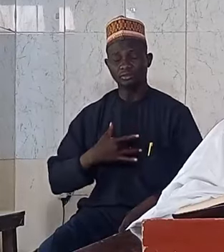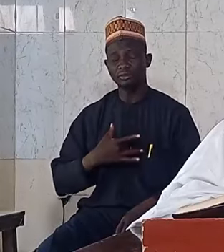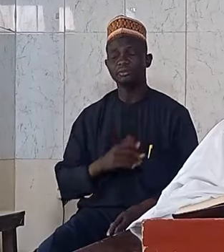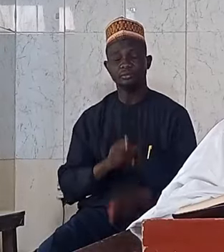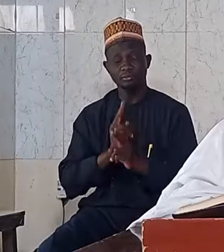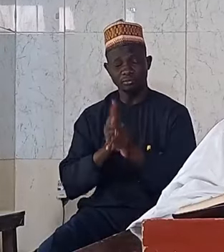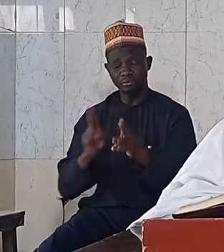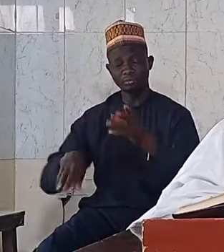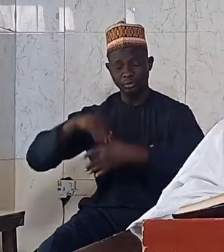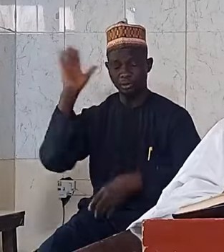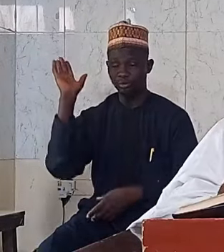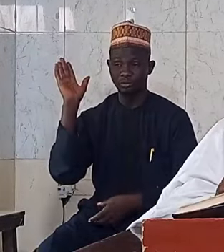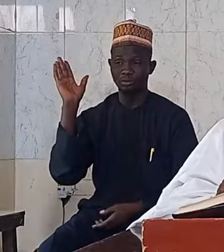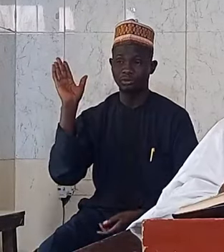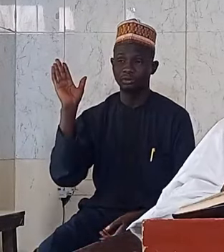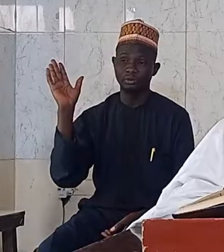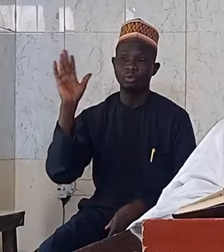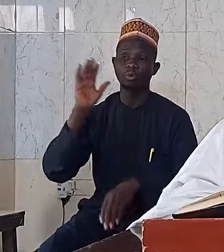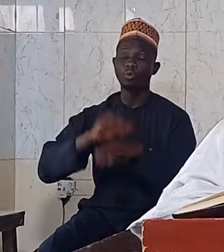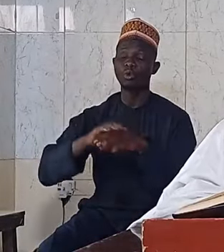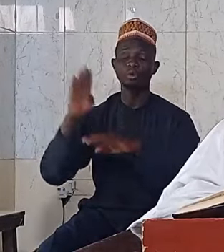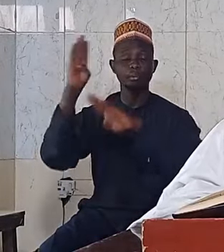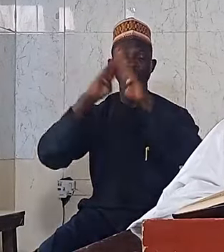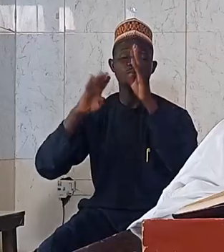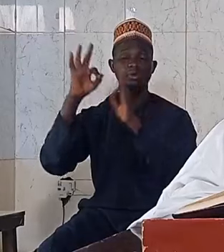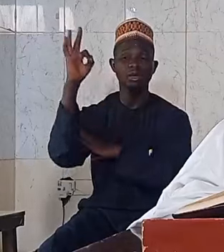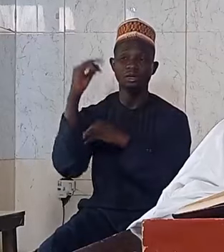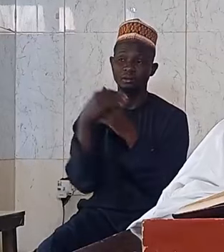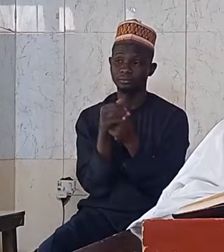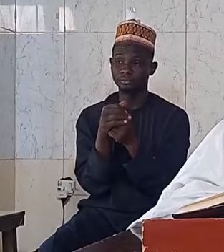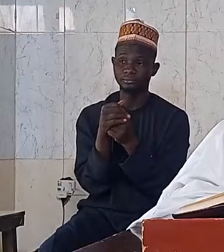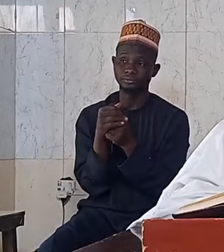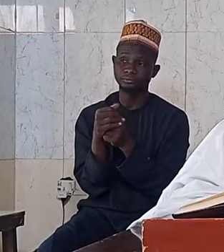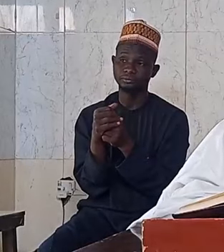fita a kan su yi yaƙi fi sabilillah